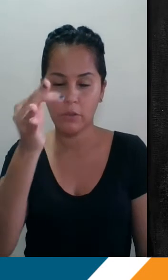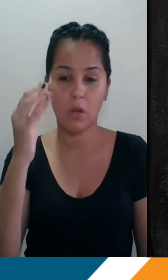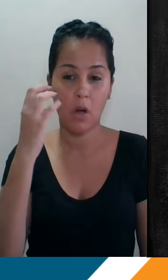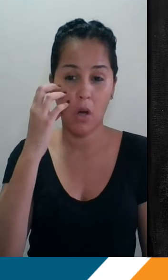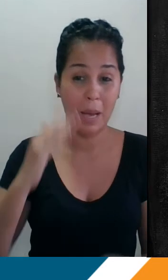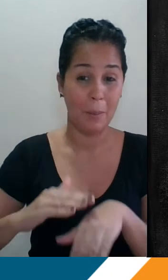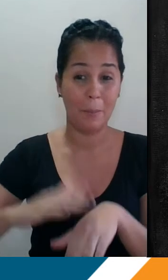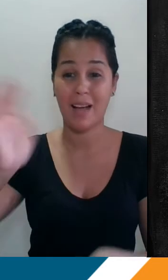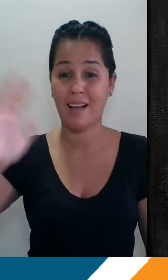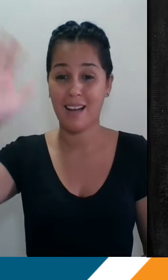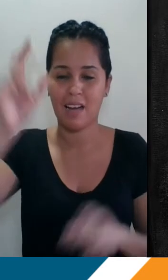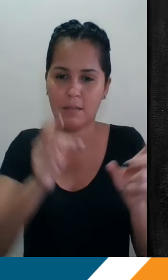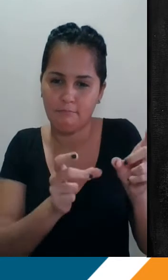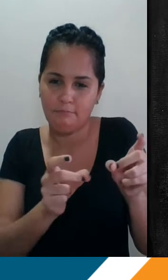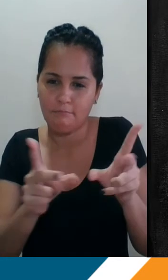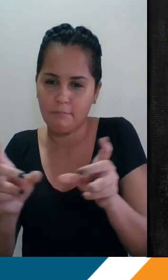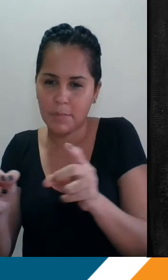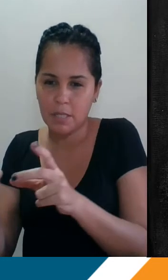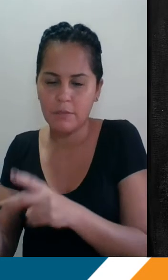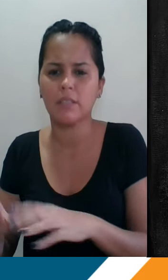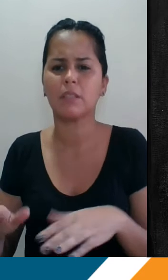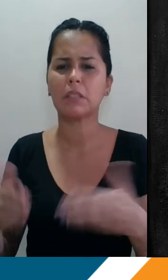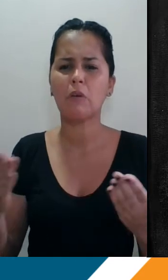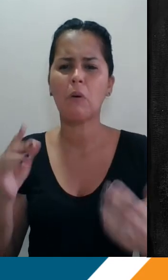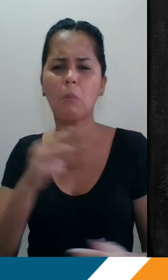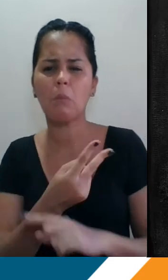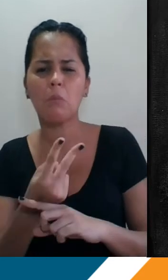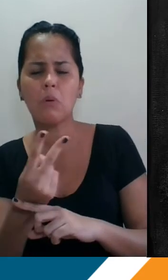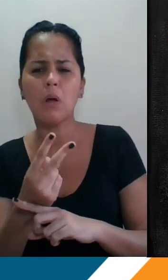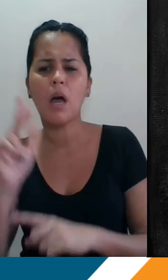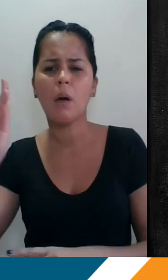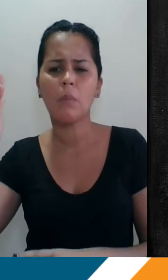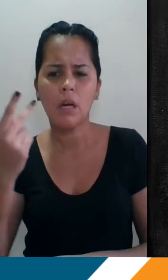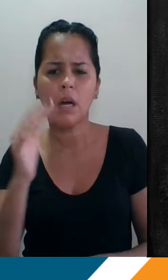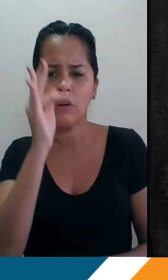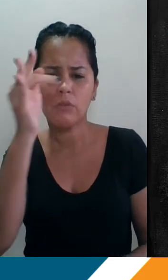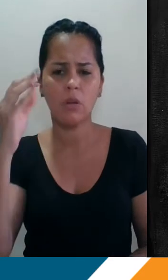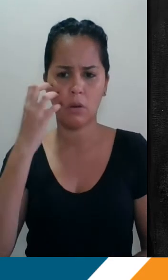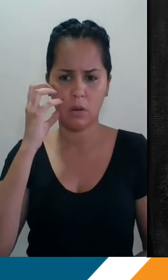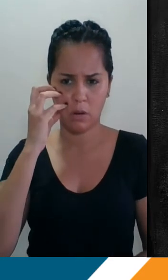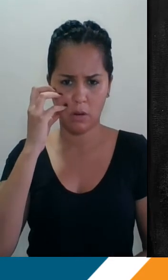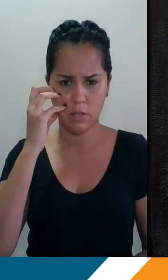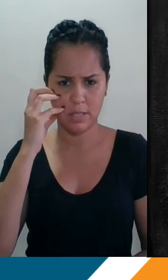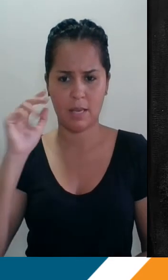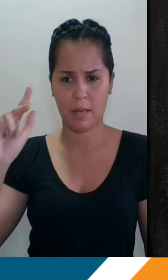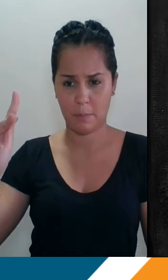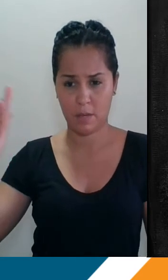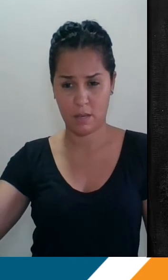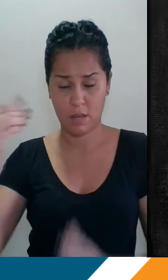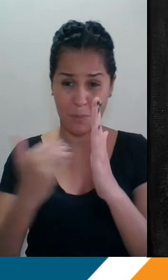maior valor comercial, eu vou olhar qual é o pH que me dá a flor na cor rosa, que no caso é quando o pH